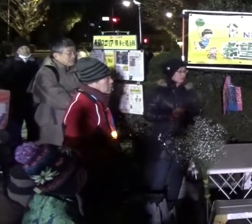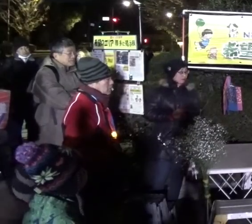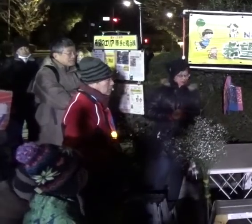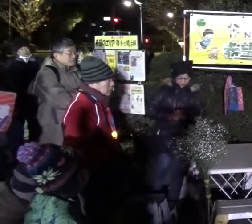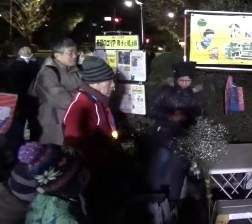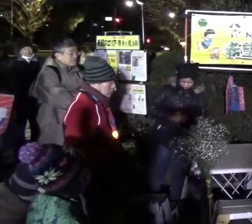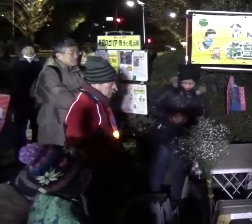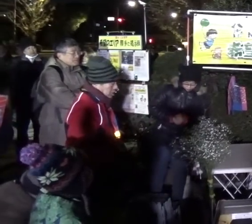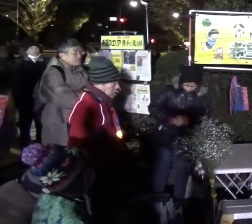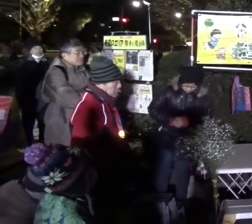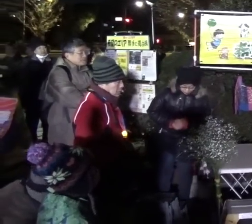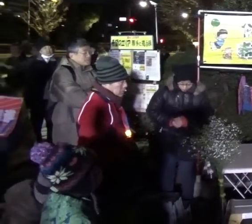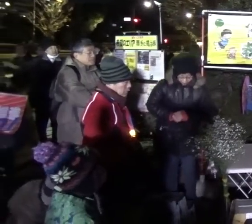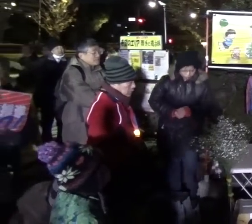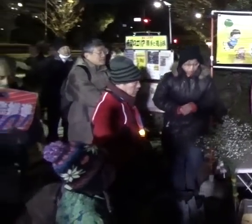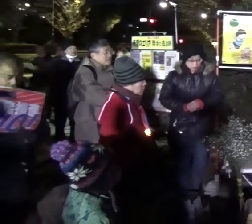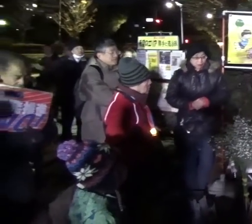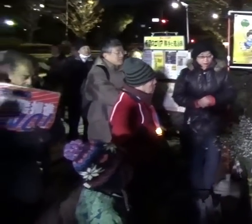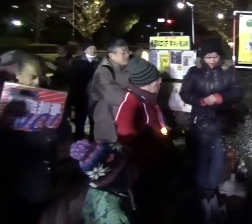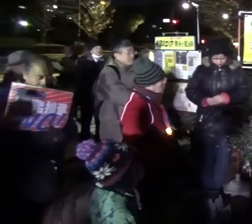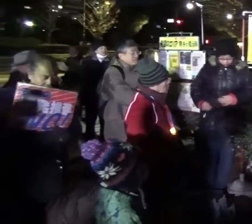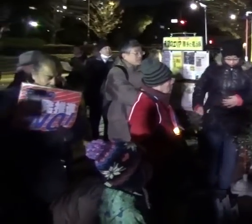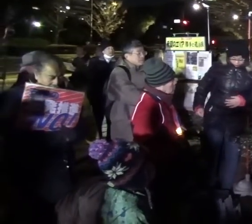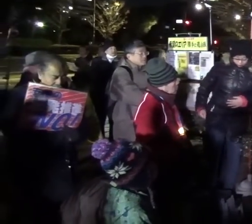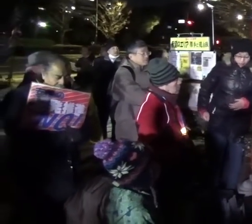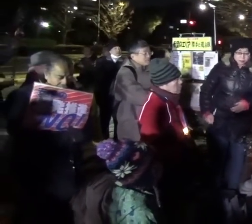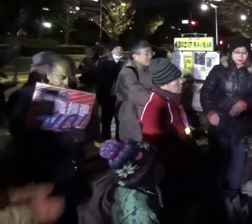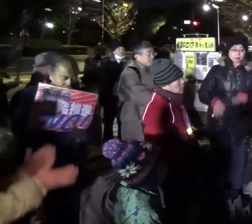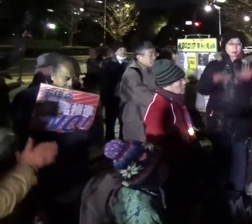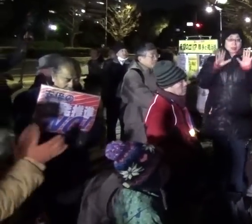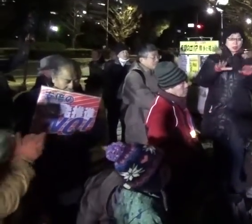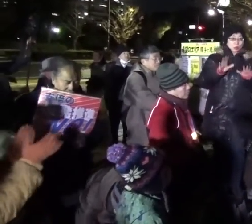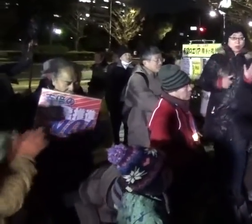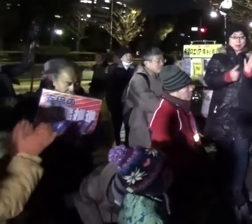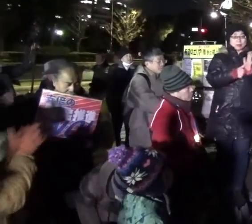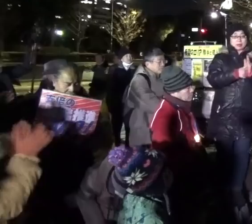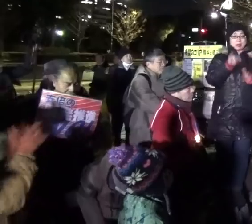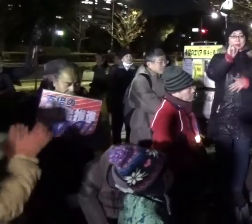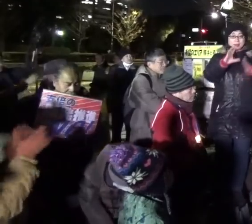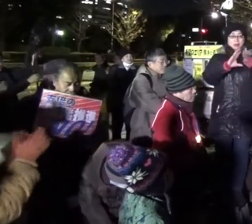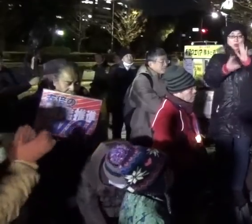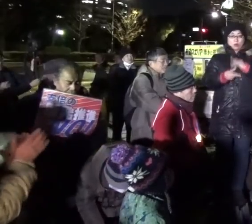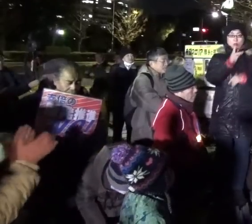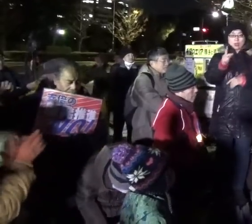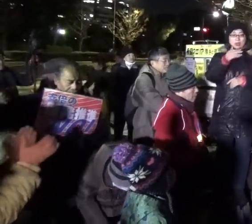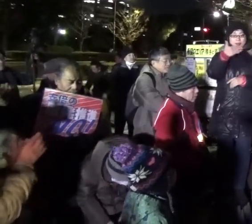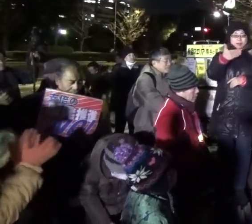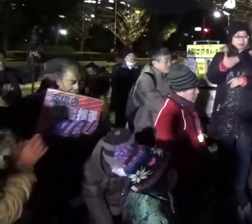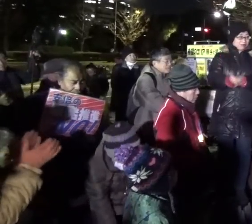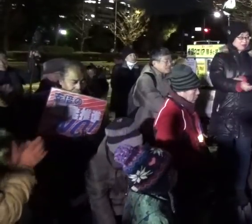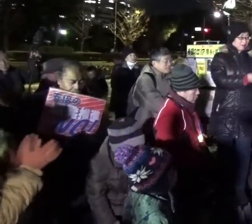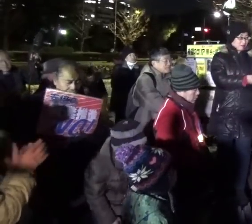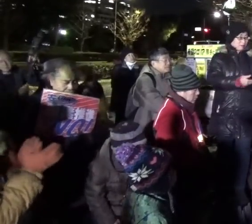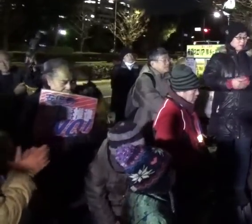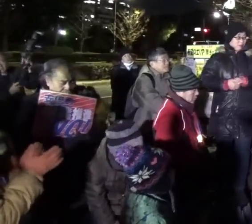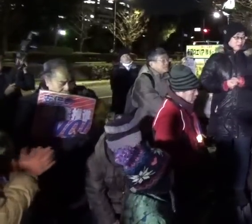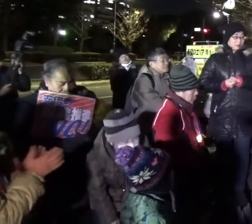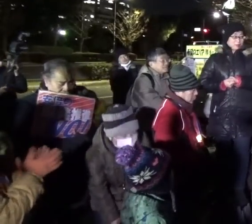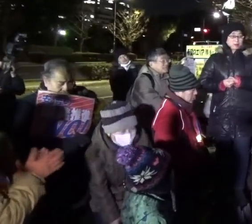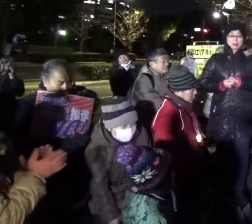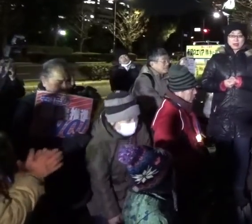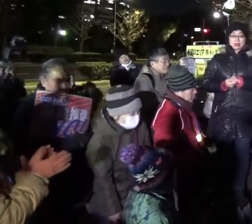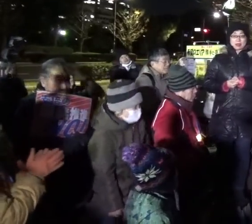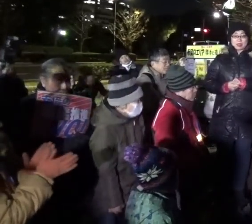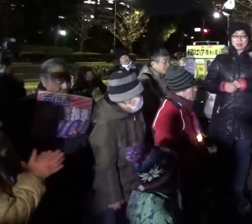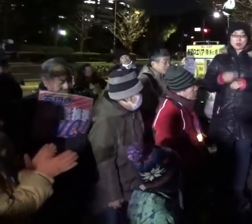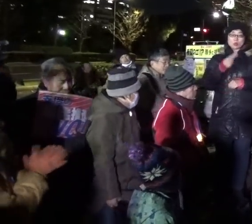います。 はい、伊藤岳さんも今日は駆けつけてくださいました。はい、ありがとうございます。 それから井村さんおいでにな ってます